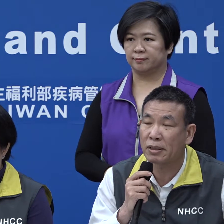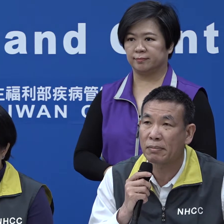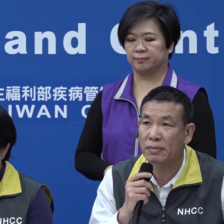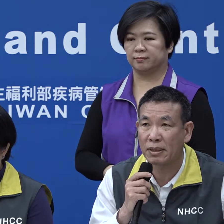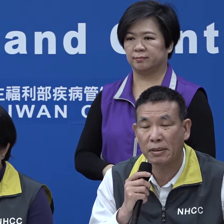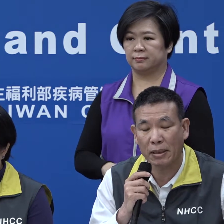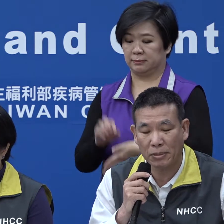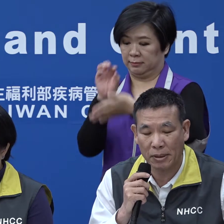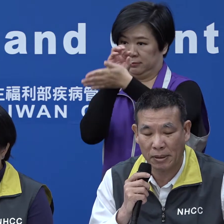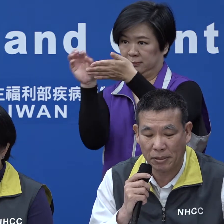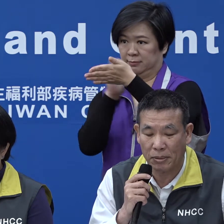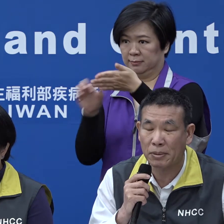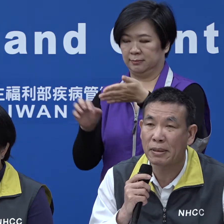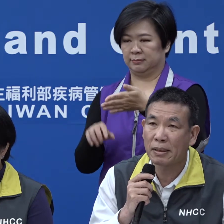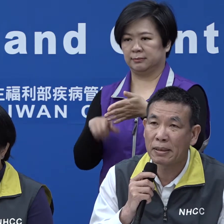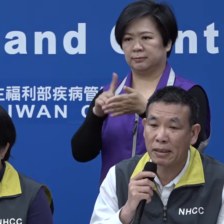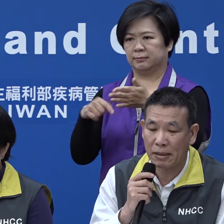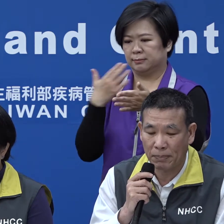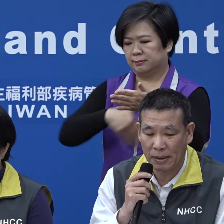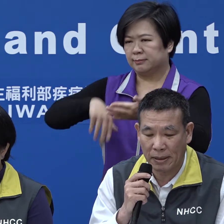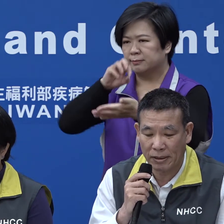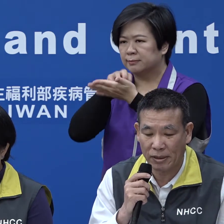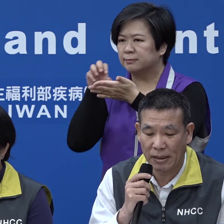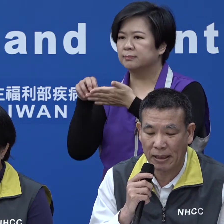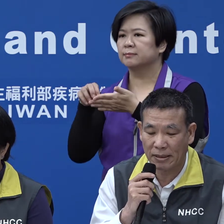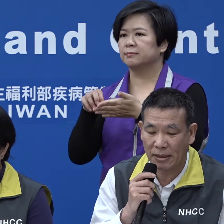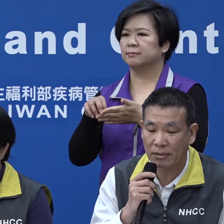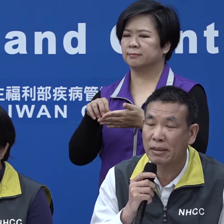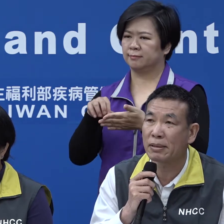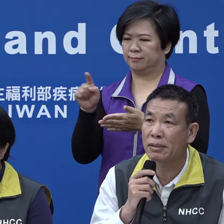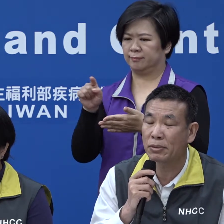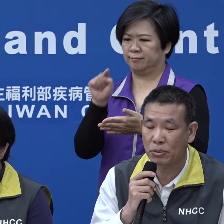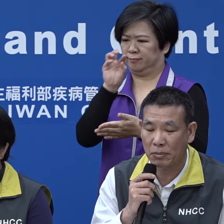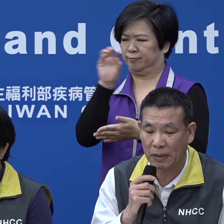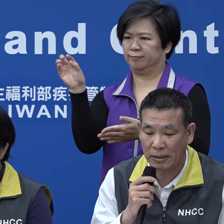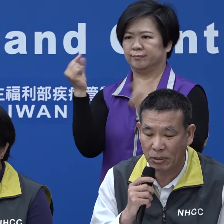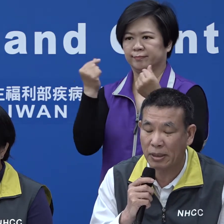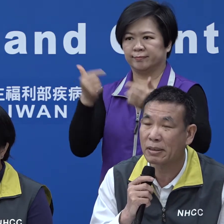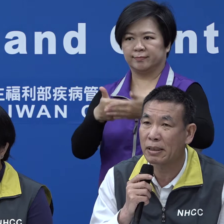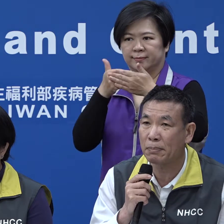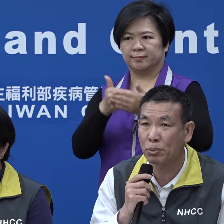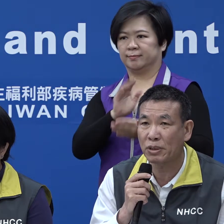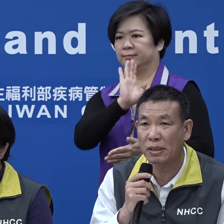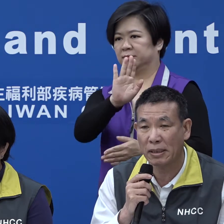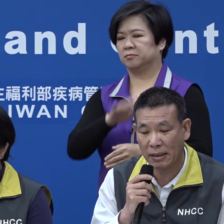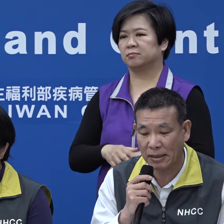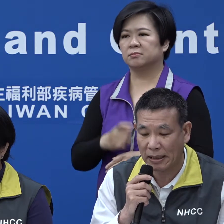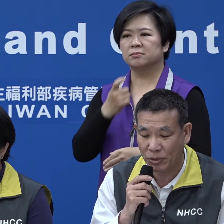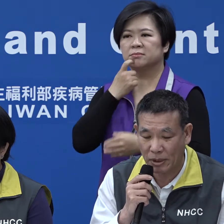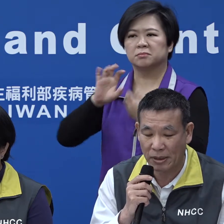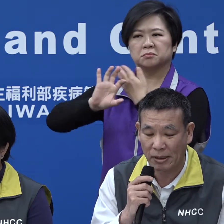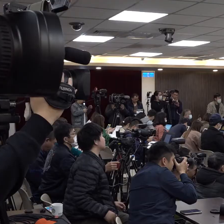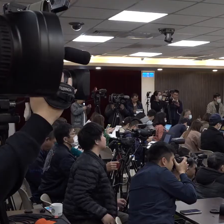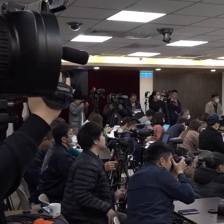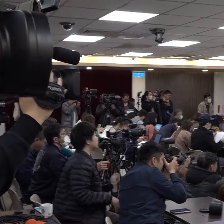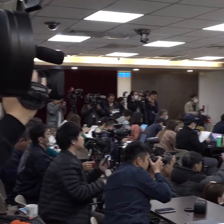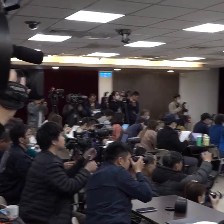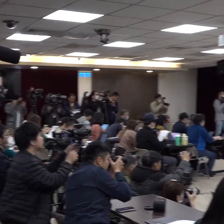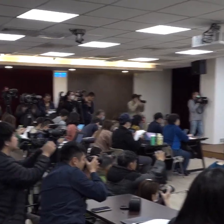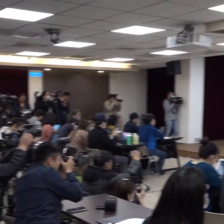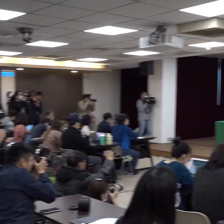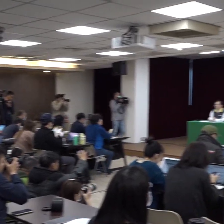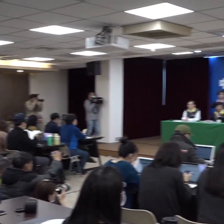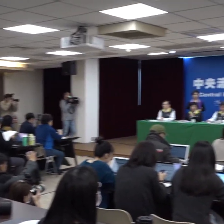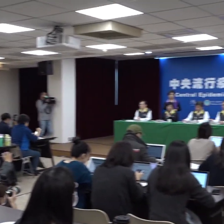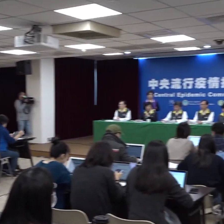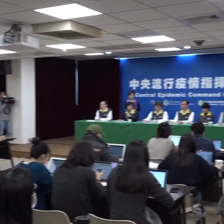简体字及大陆的一个用语，那研判应该是在境外人士所发送的一些不实的一个假讯息。 刑事局表